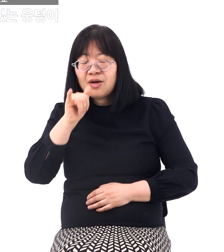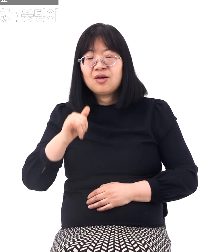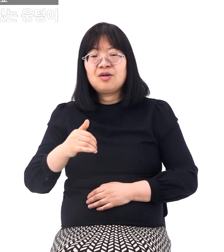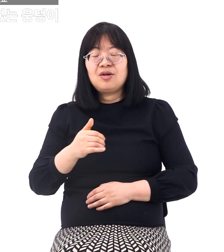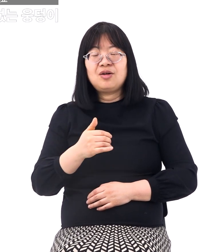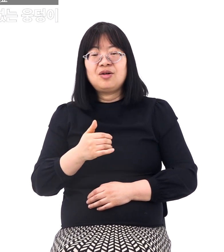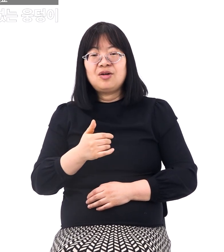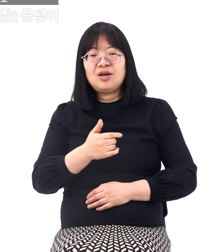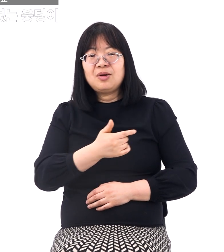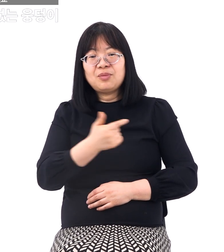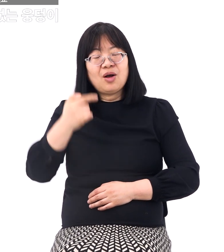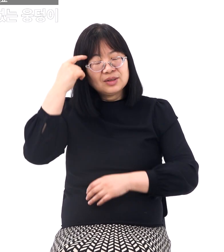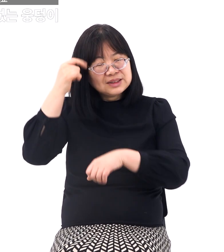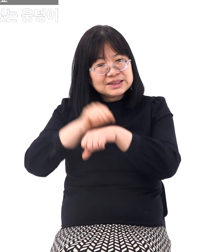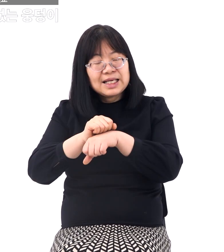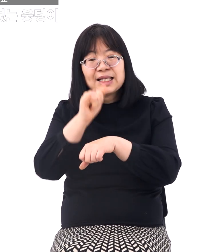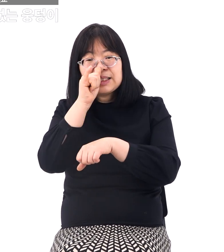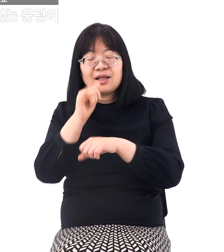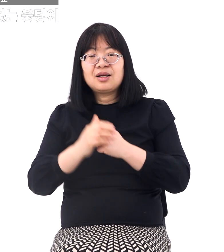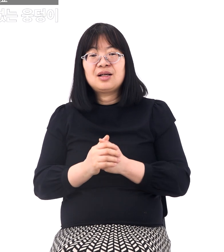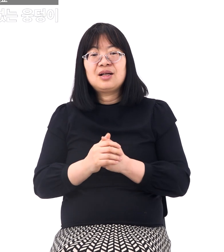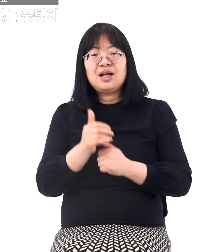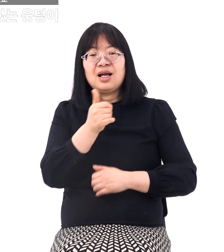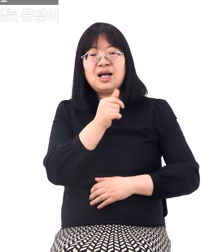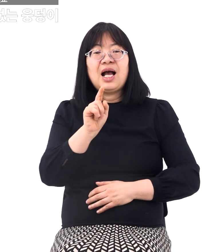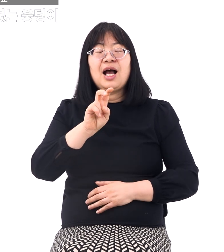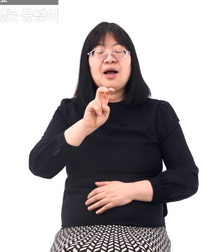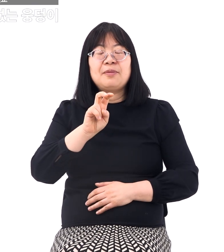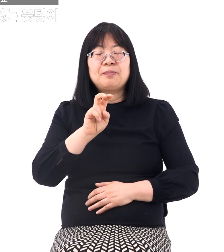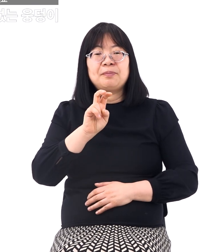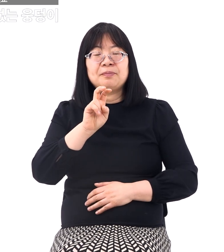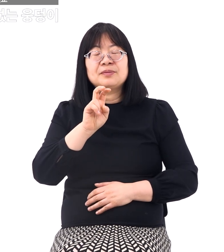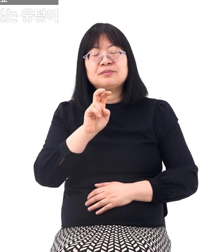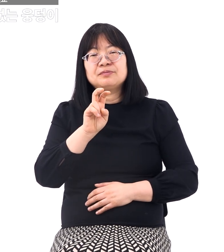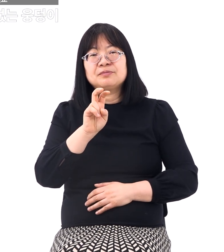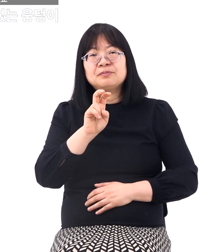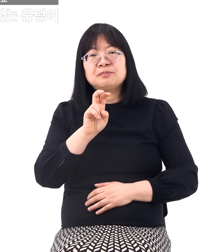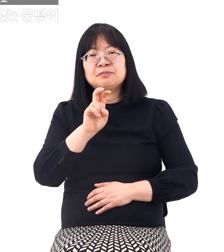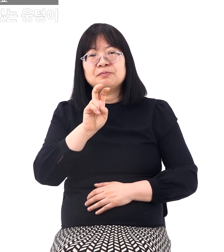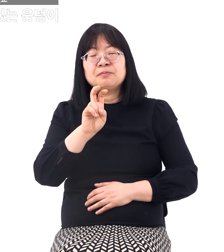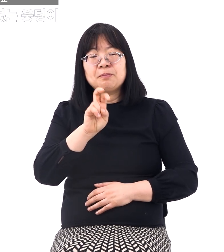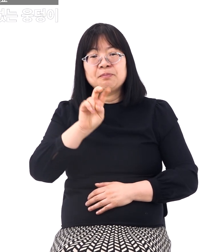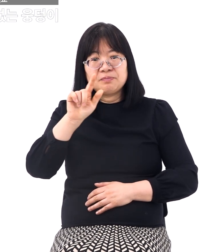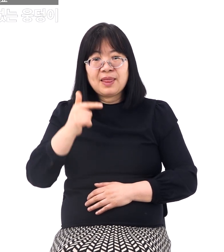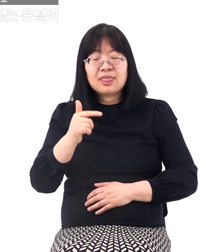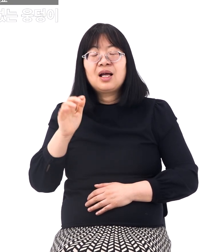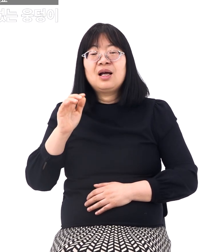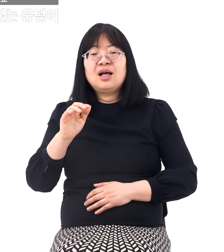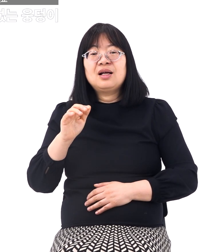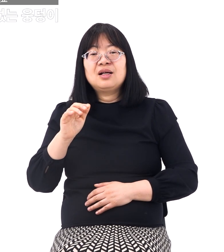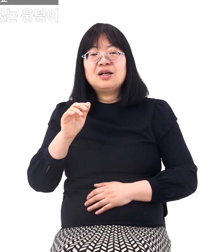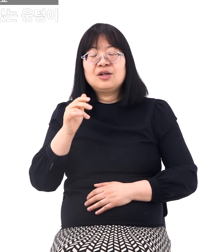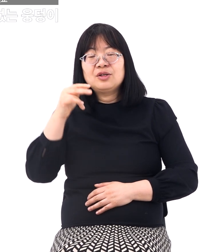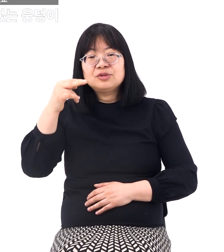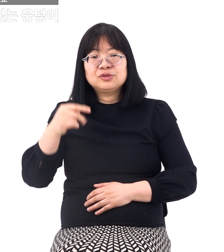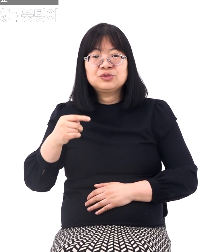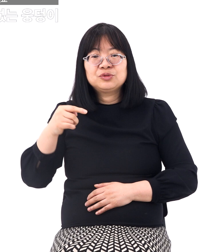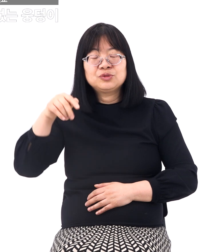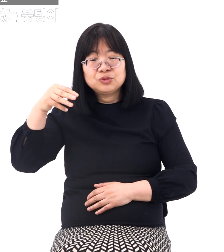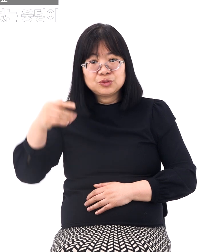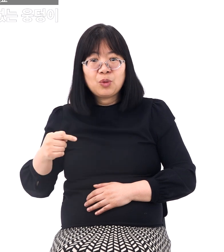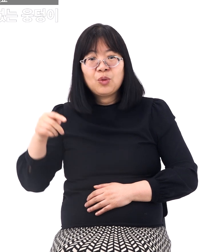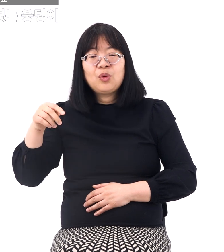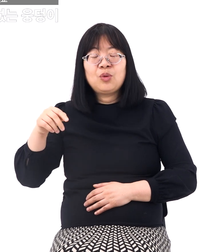매우 지혜로움이니라. 여기 하맛 그리고 두로와 시돈 전부 이스라엘